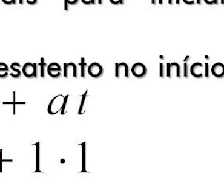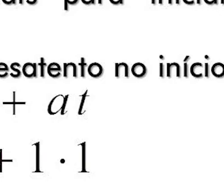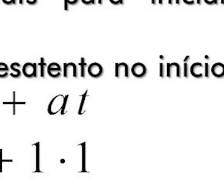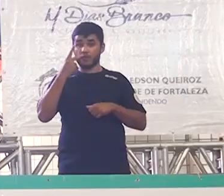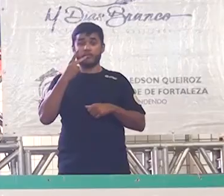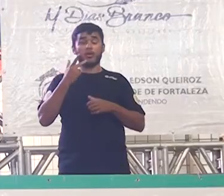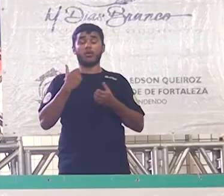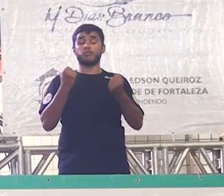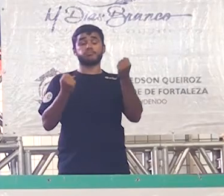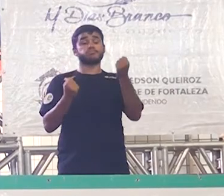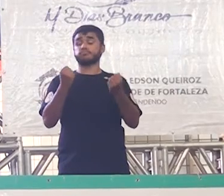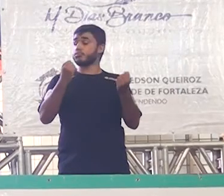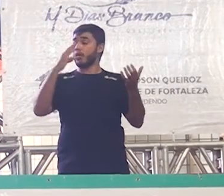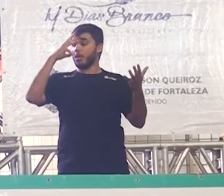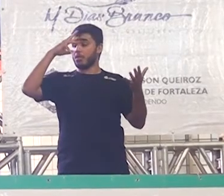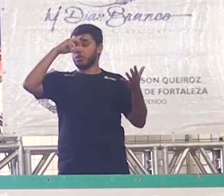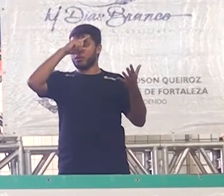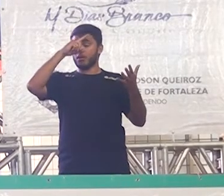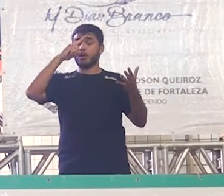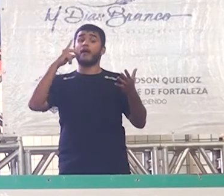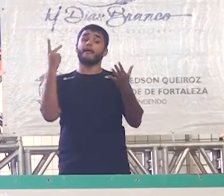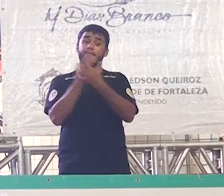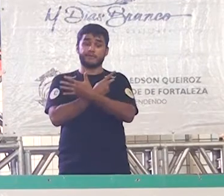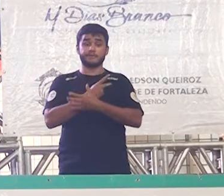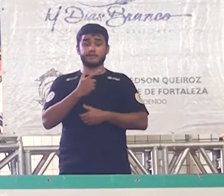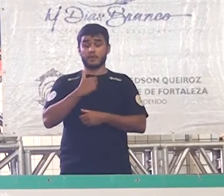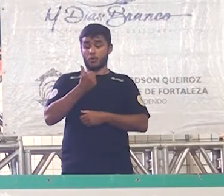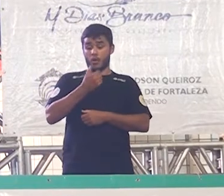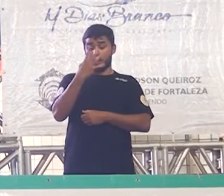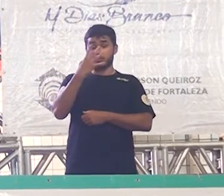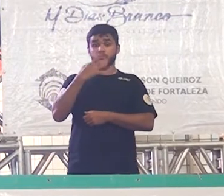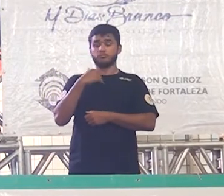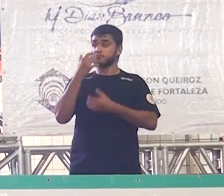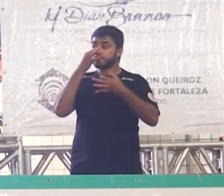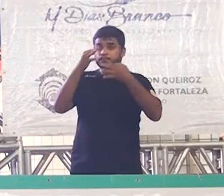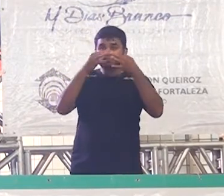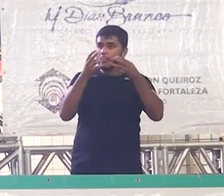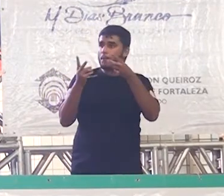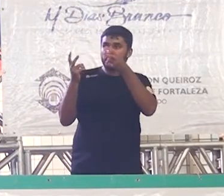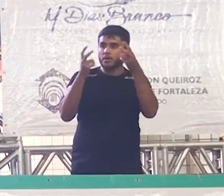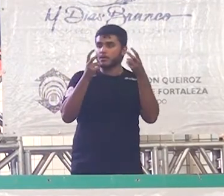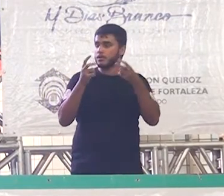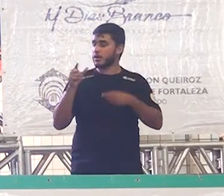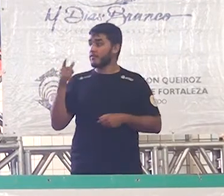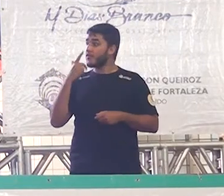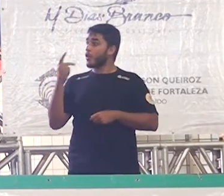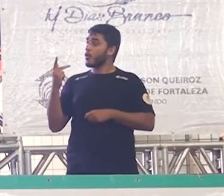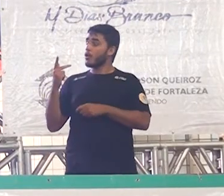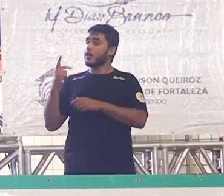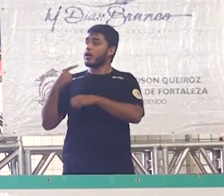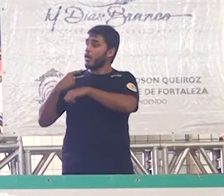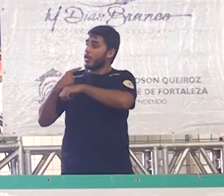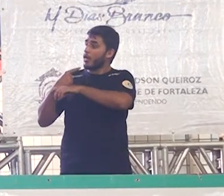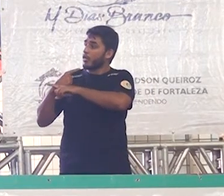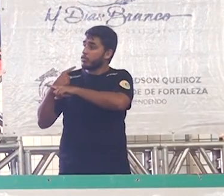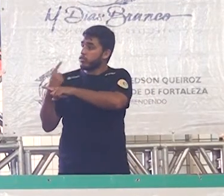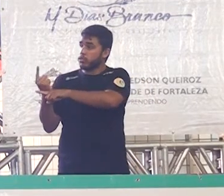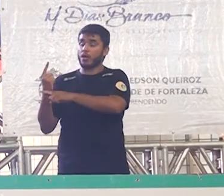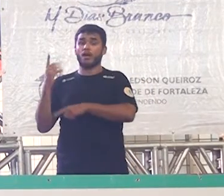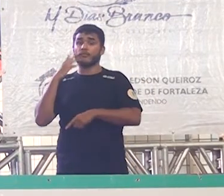segundo acelerando, ele, além de ter aumentado a velocidade, ele também aumentou a distância